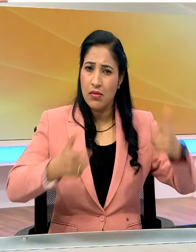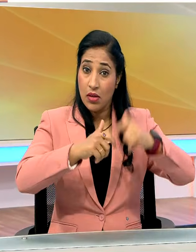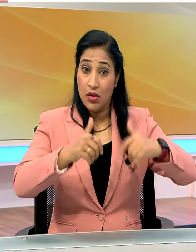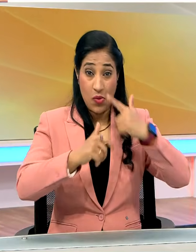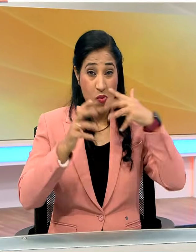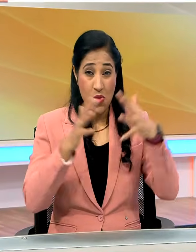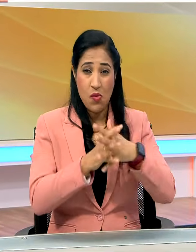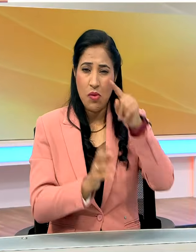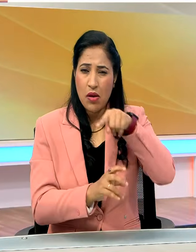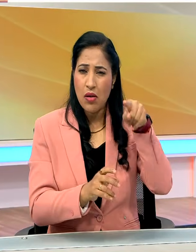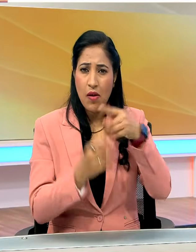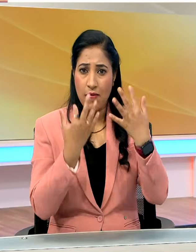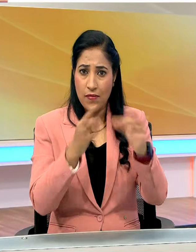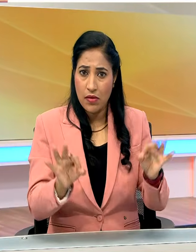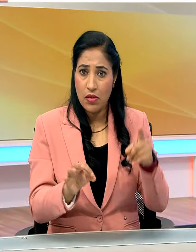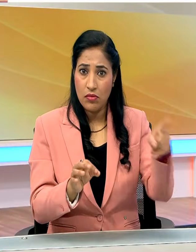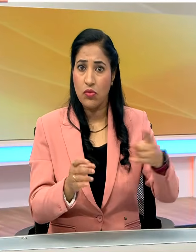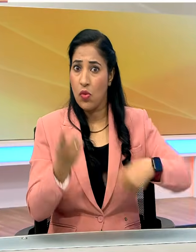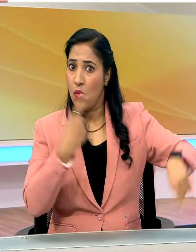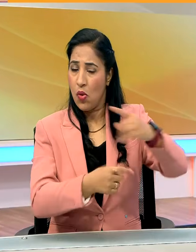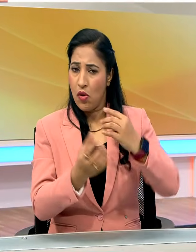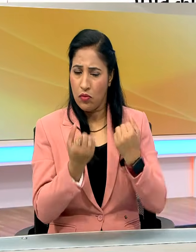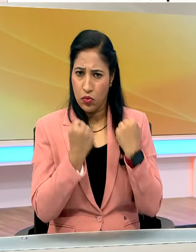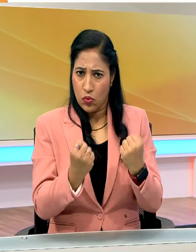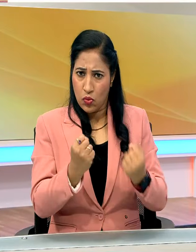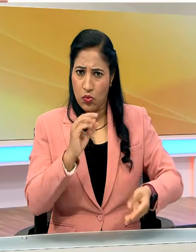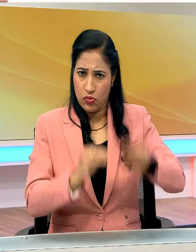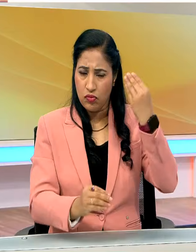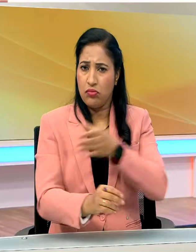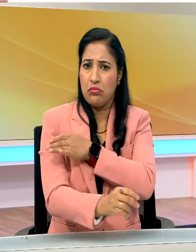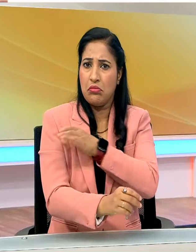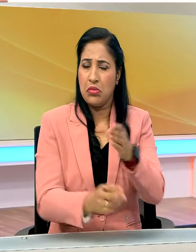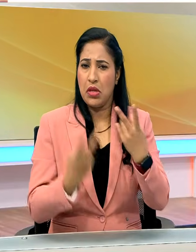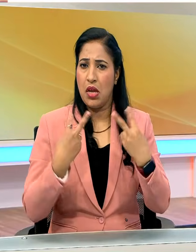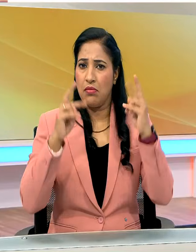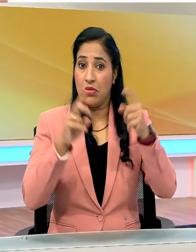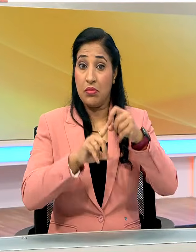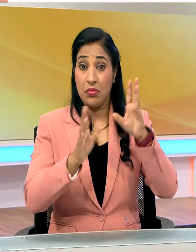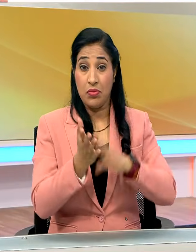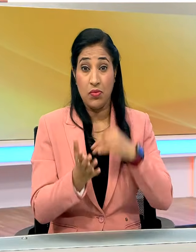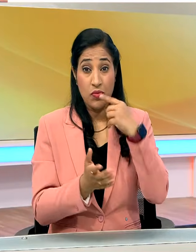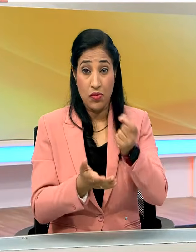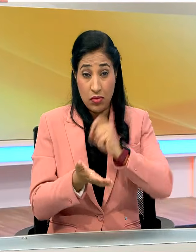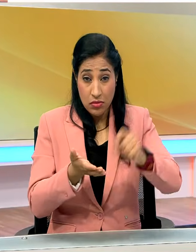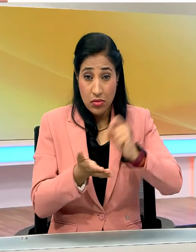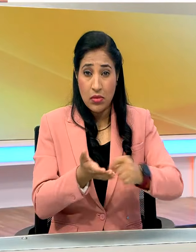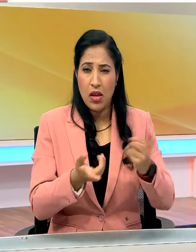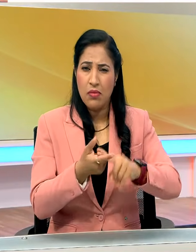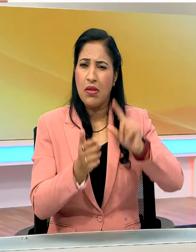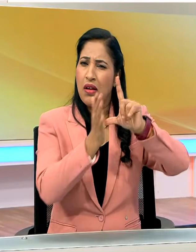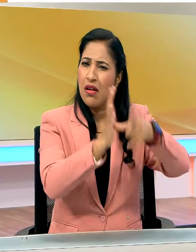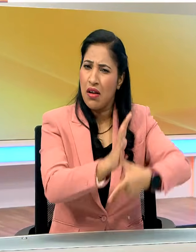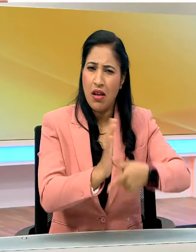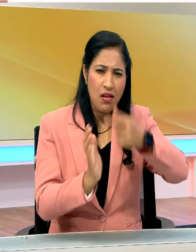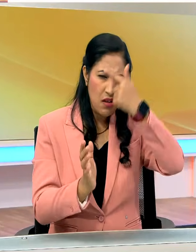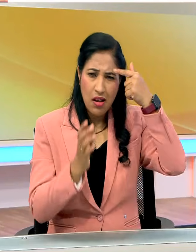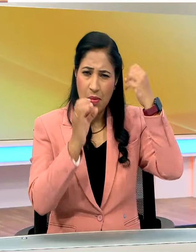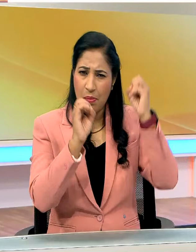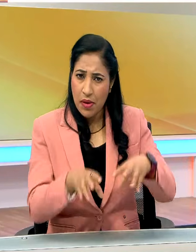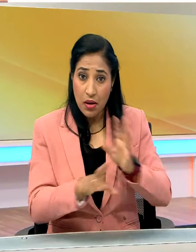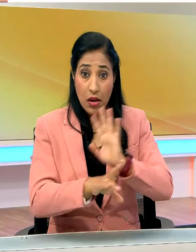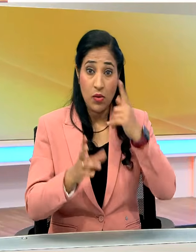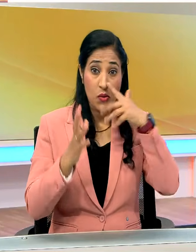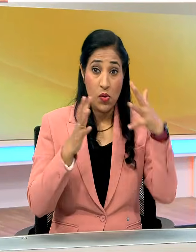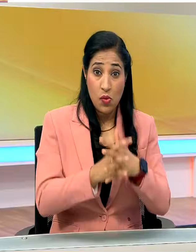लोकतांत्रिक व्यवस्था ज्यादा मजबूत और सशक्त बनेगी। पीएम ने लिखा कि इसमें किसी भी तरह की देरी दुर्भाग्यपूर्ण और नारी शक्ति